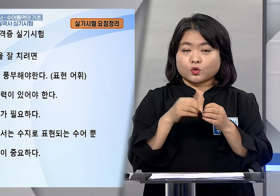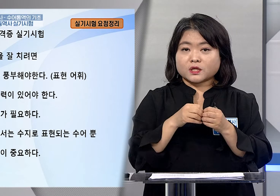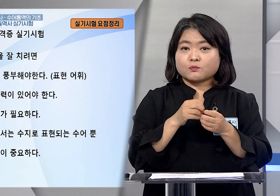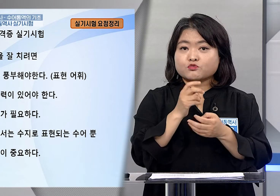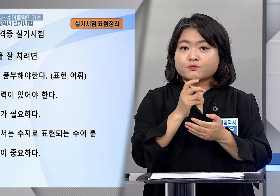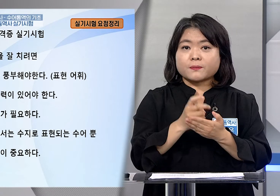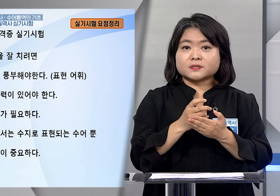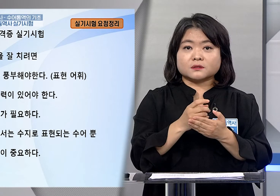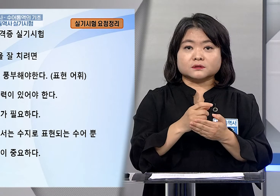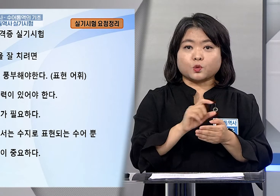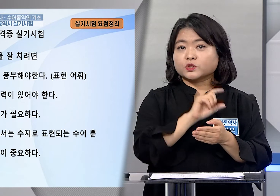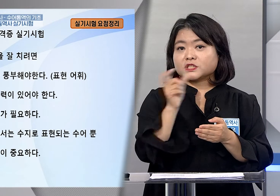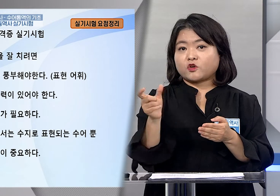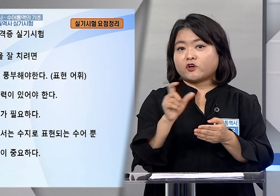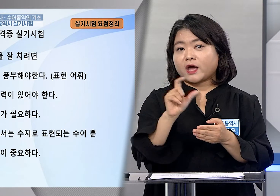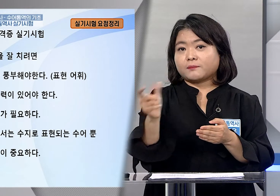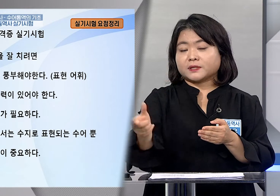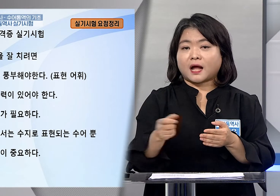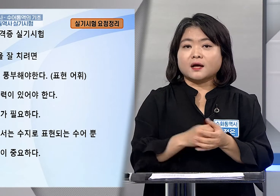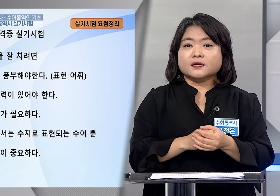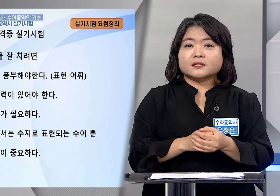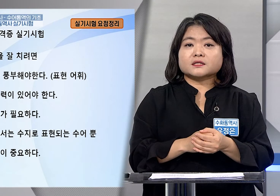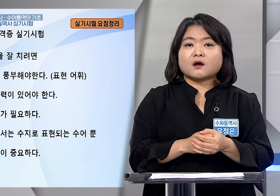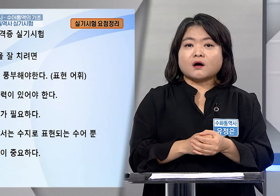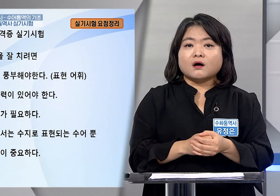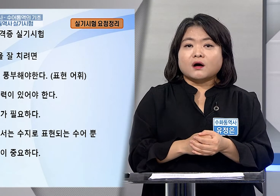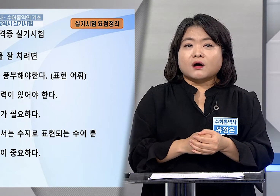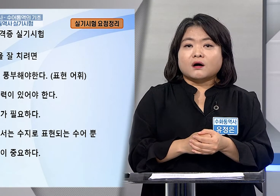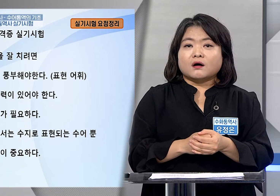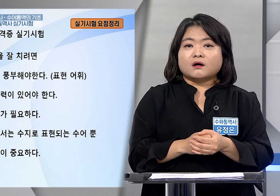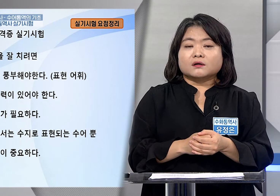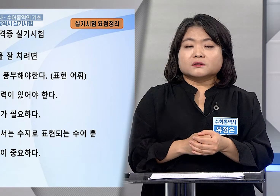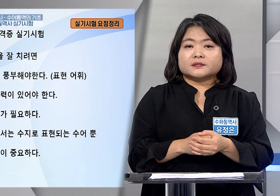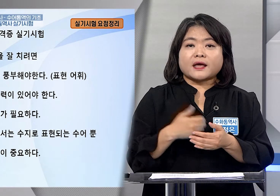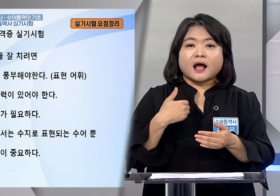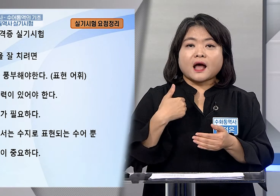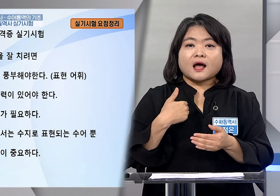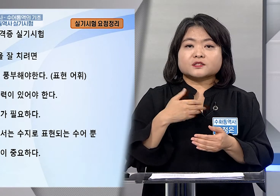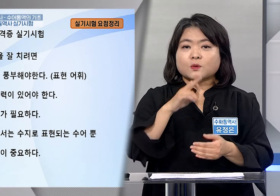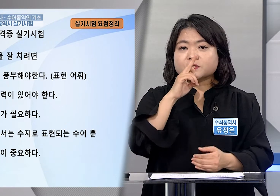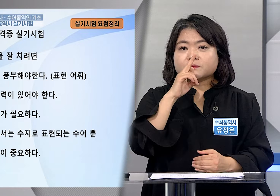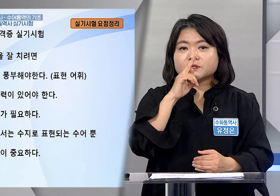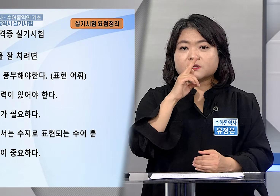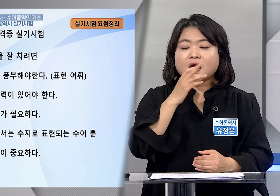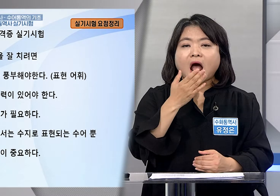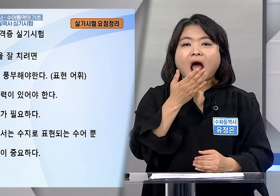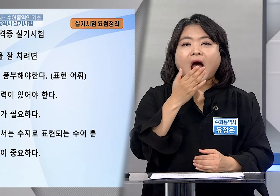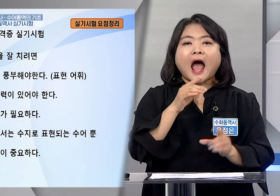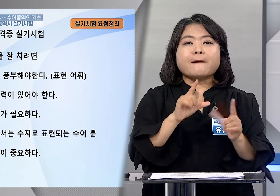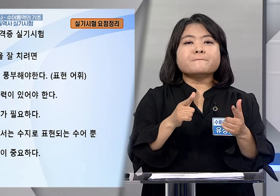농인의 문법에서는 도치되어야 합니다. 그래서 내가 점심을 안